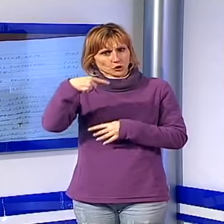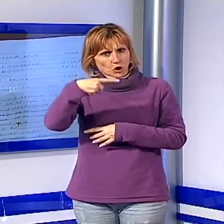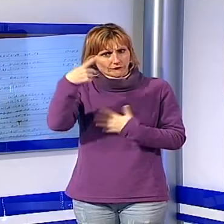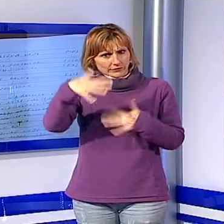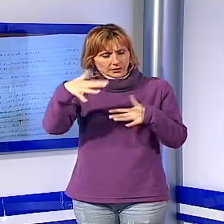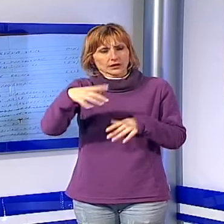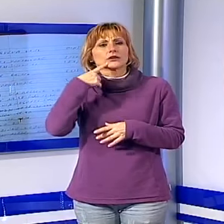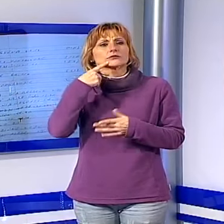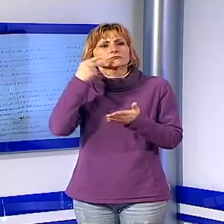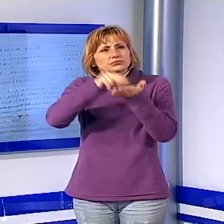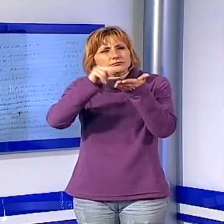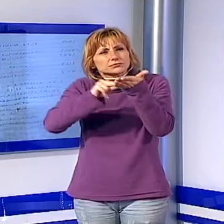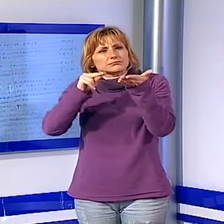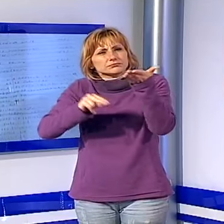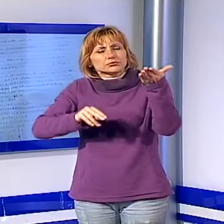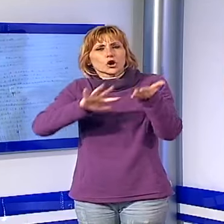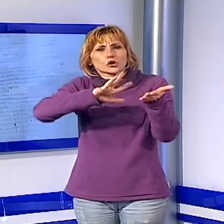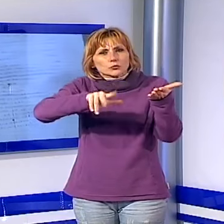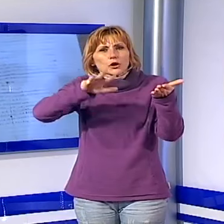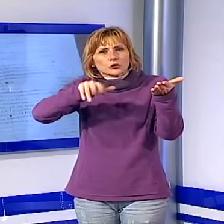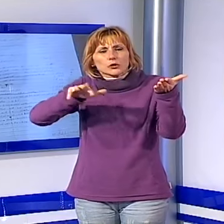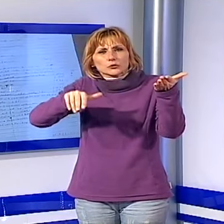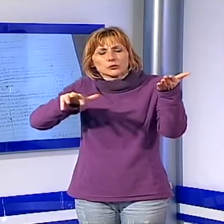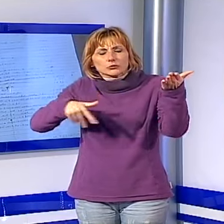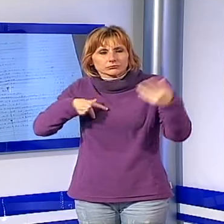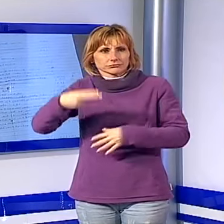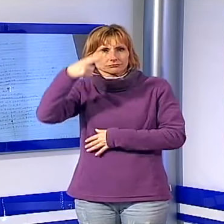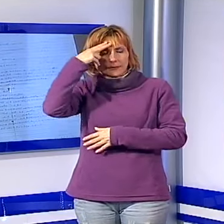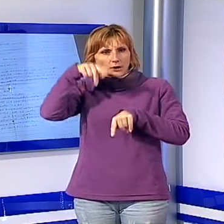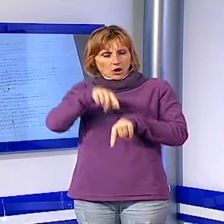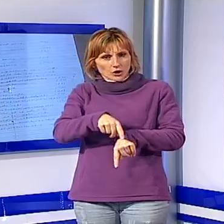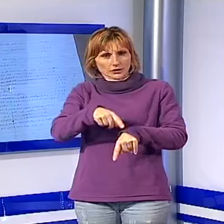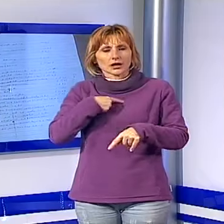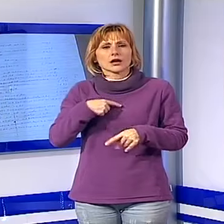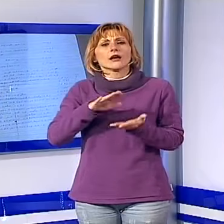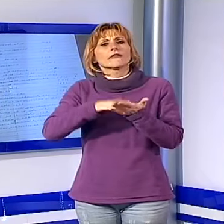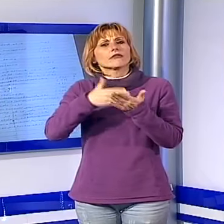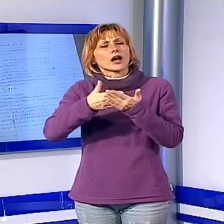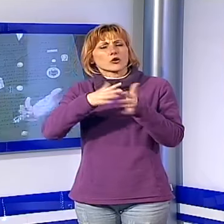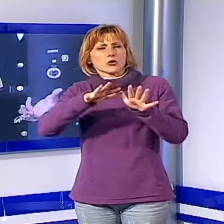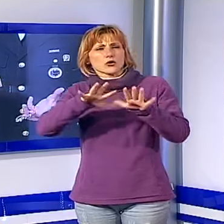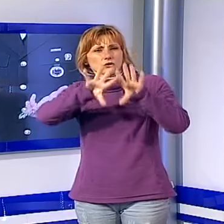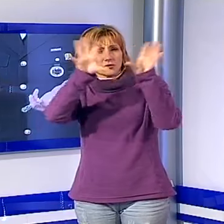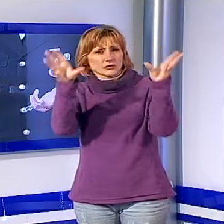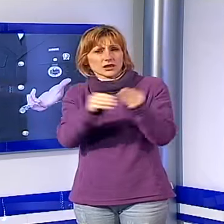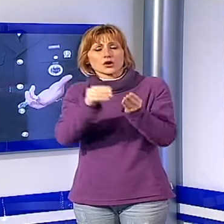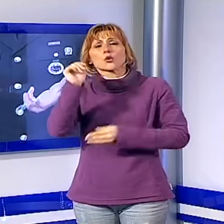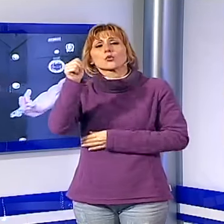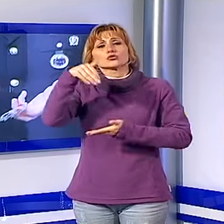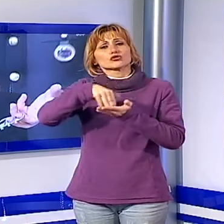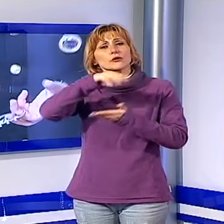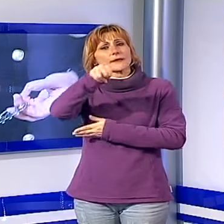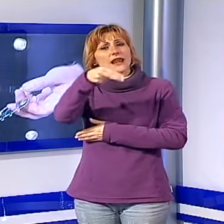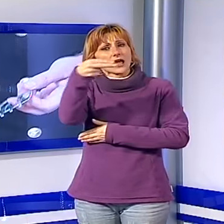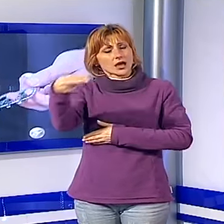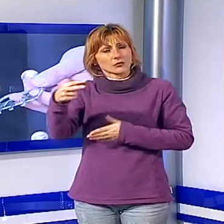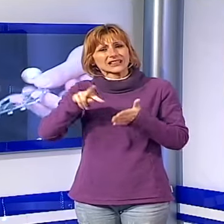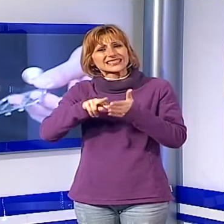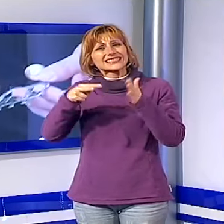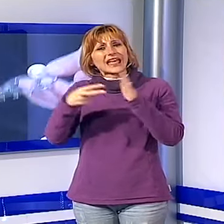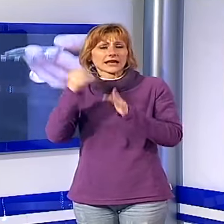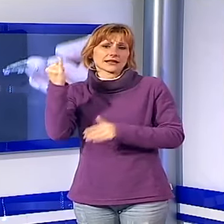gli esercizi derubati. Il valore complessivo della merce si aggira intorno agli 11.000 euro. La tecnica era semplice, l'uomo